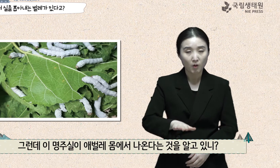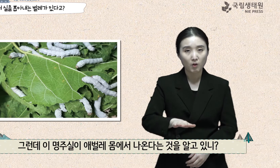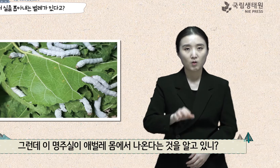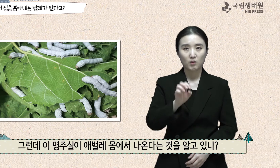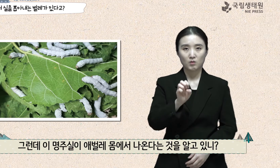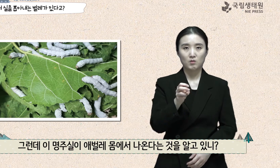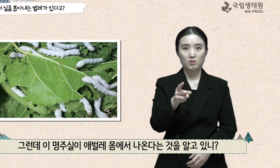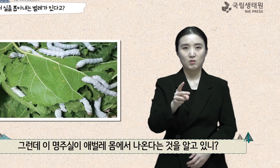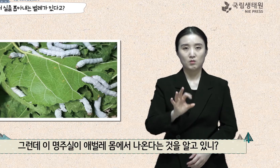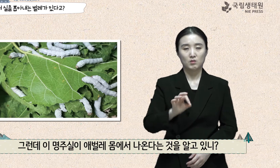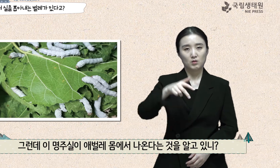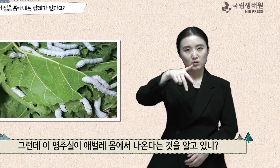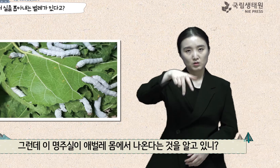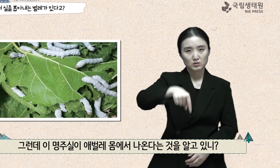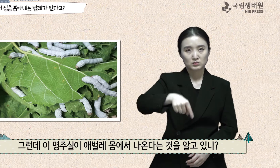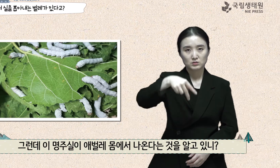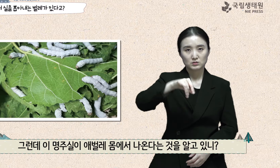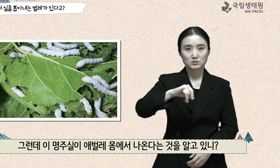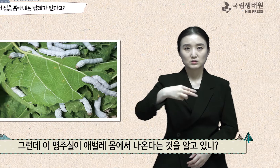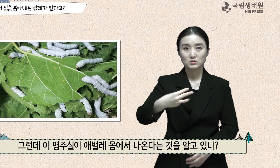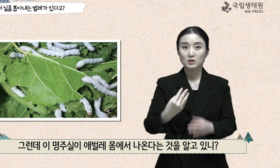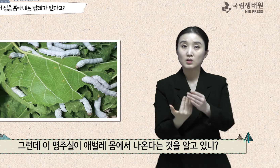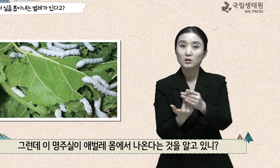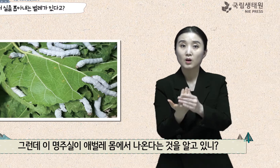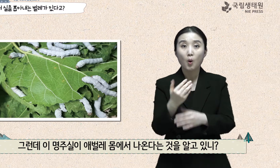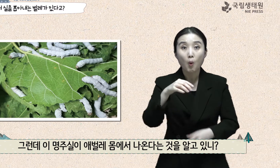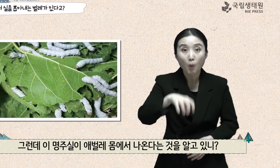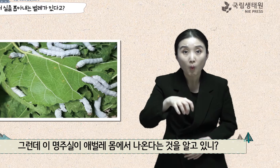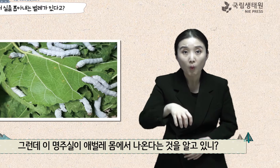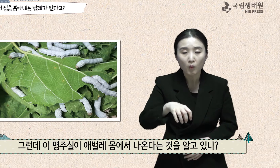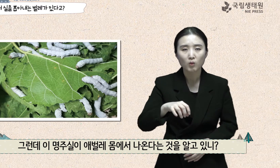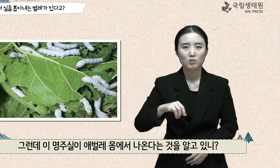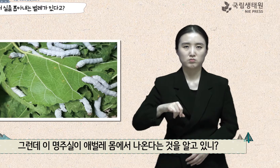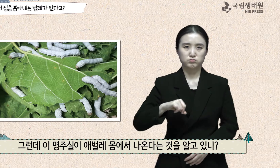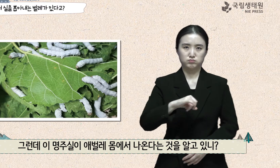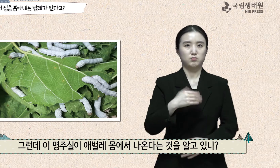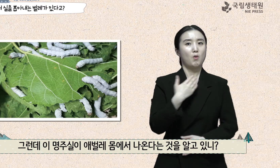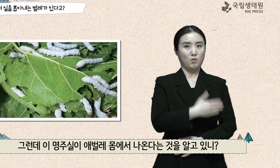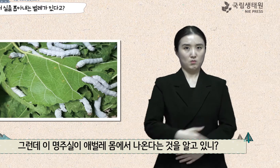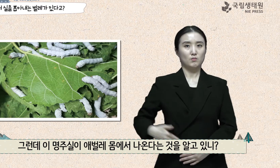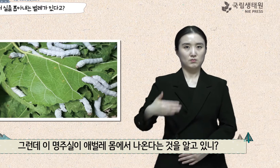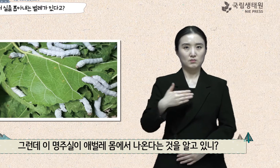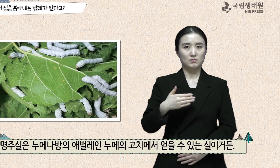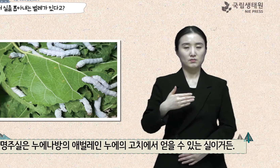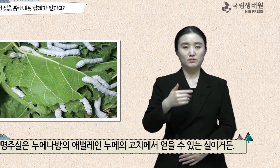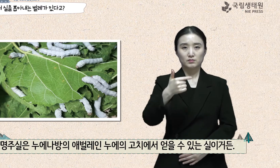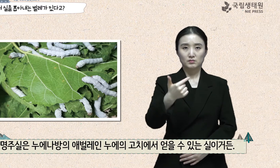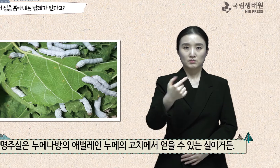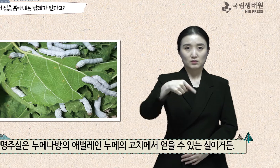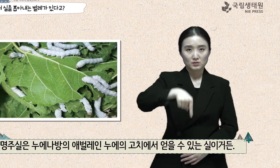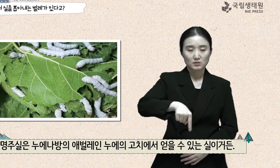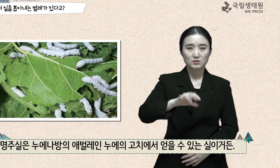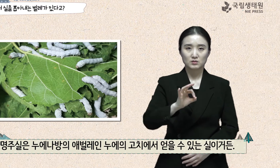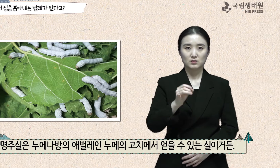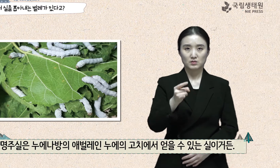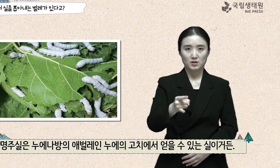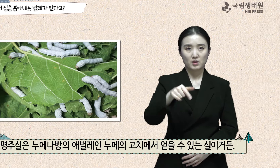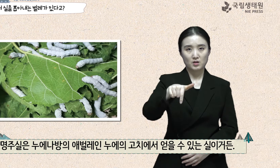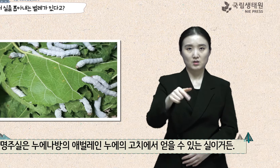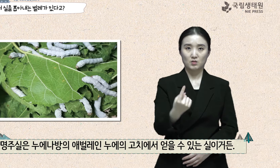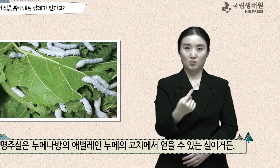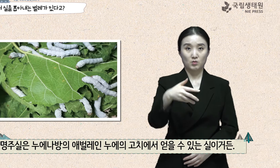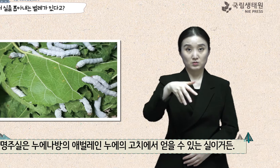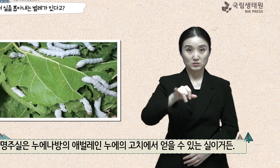그런데 이 명주실이 애벌레 몸에서 나온다는 것을 알고 있니? 명주실은